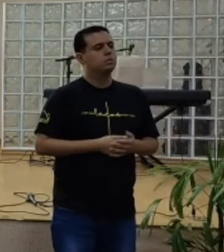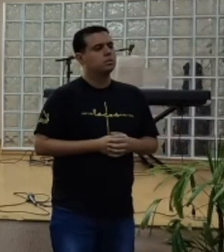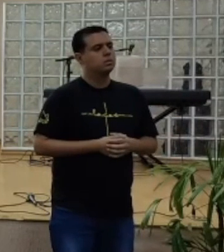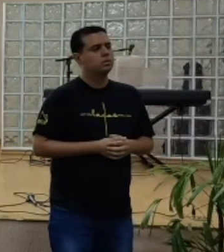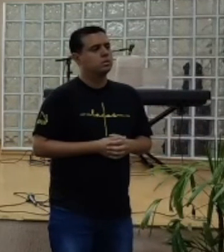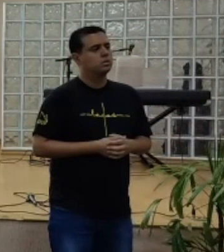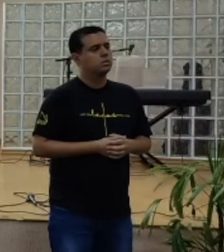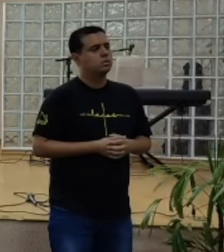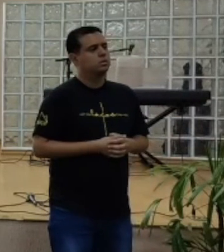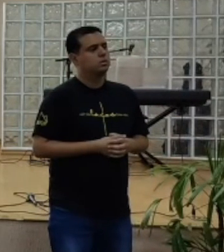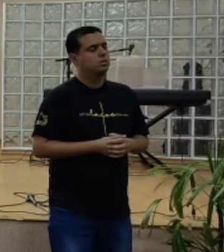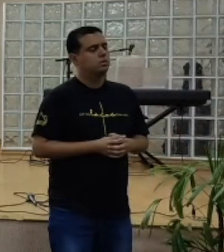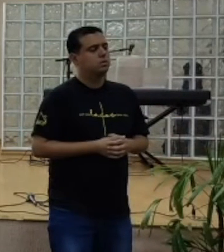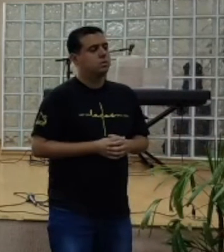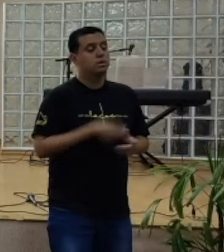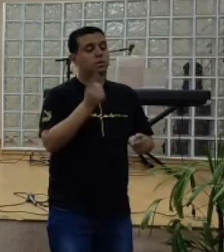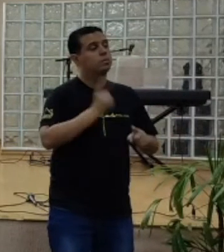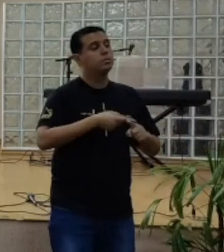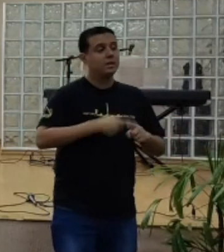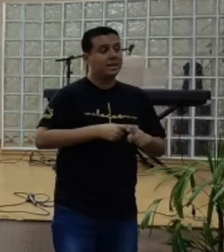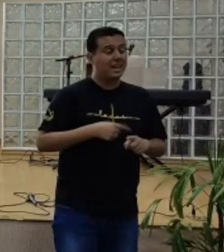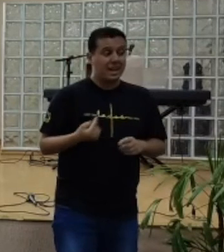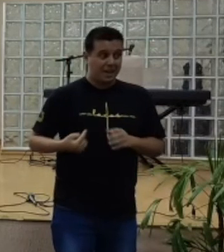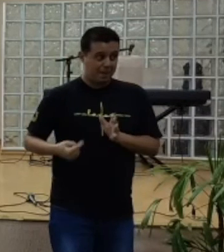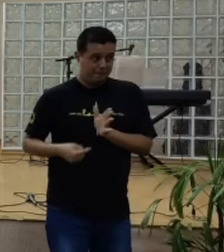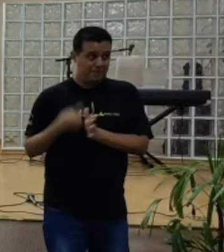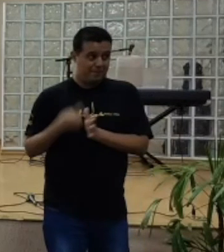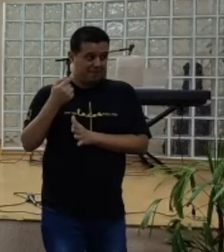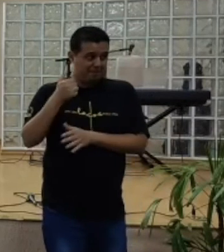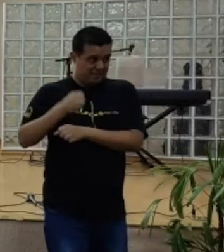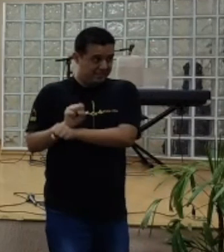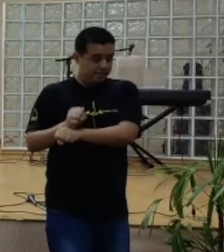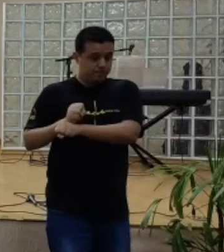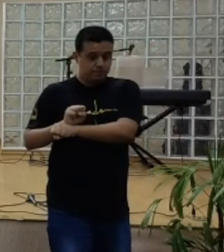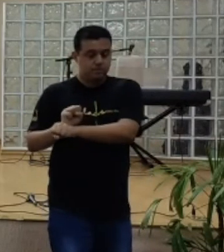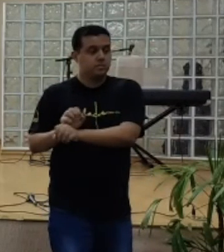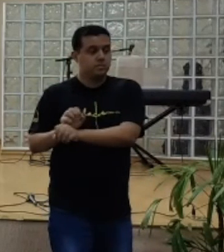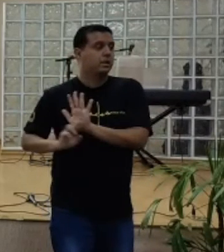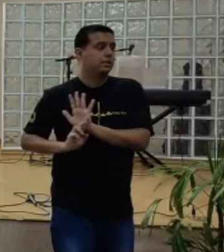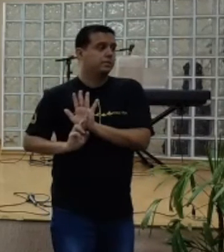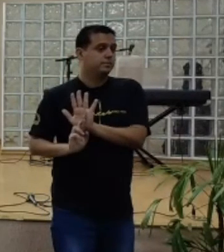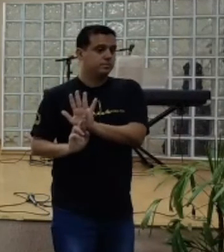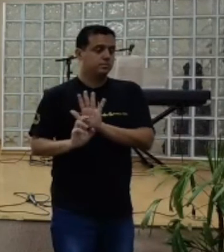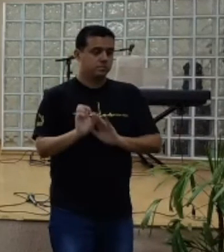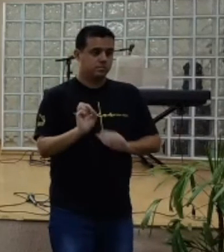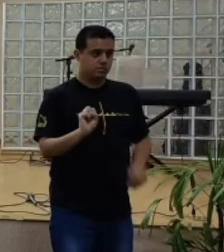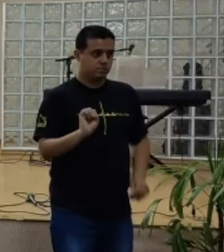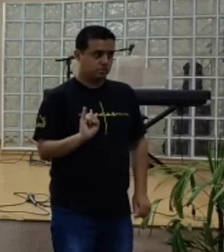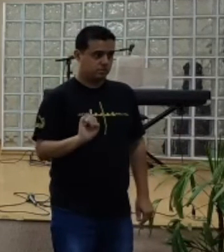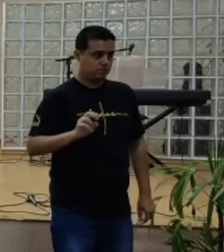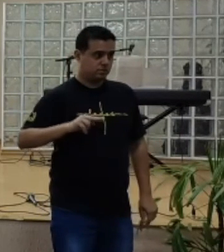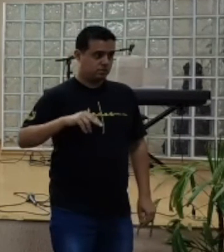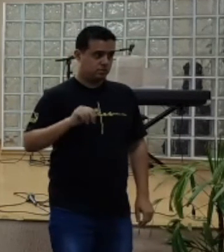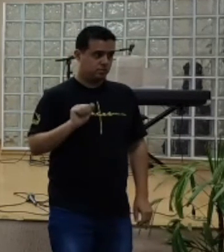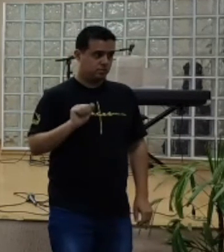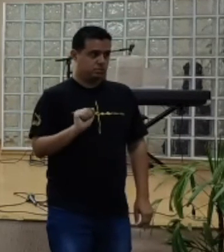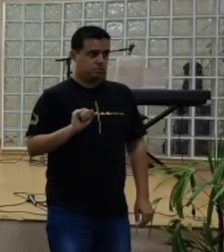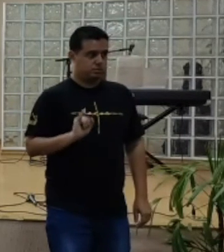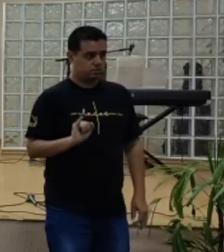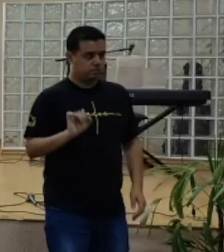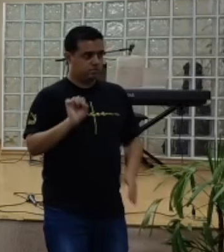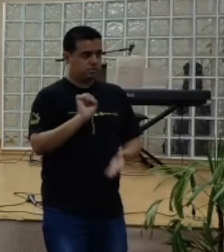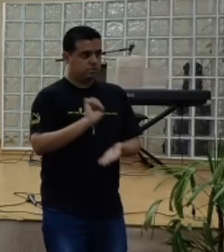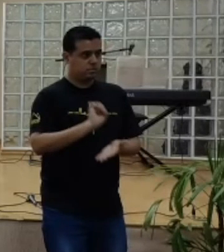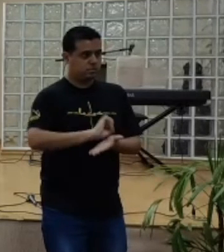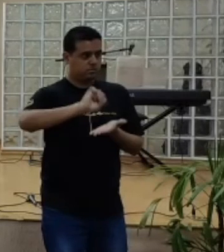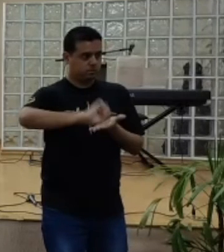olha, porque a primeira representa o Sinai. O que é o Sinai? É onde Deus